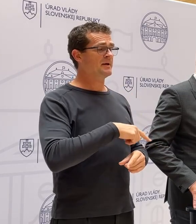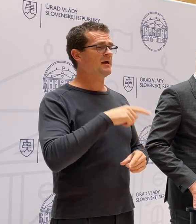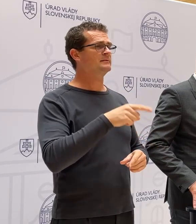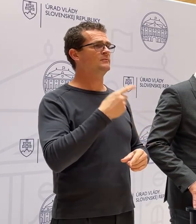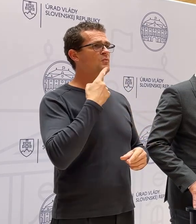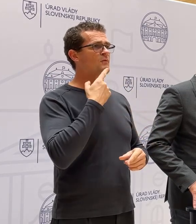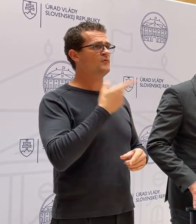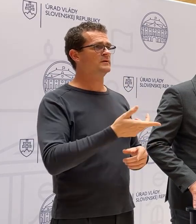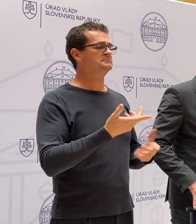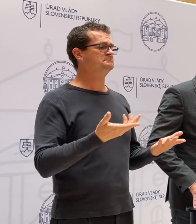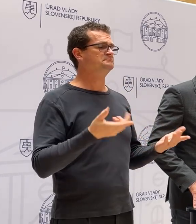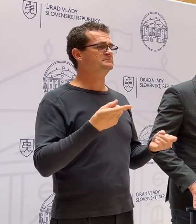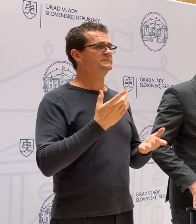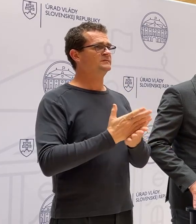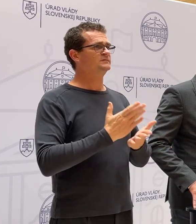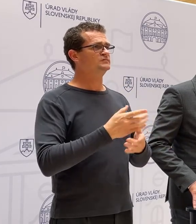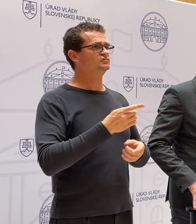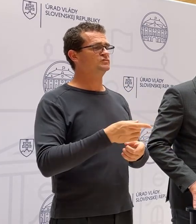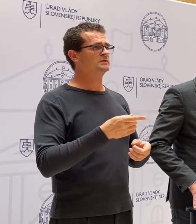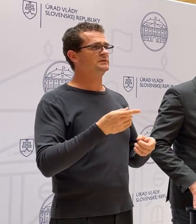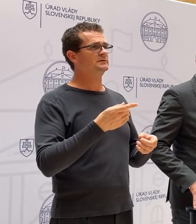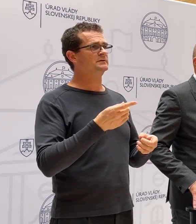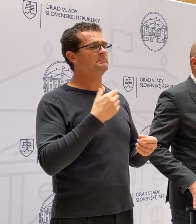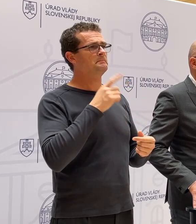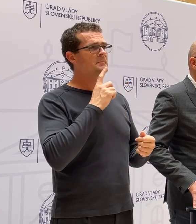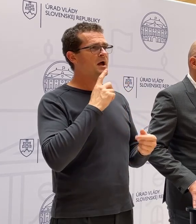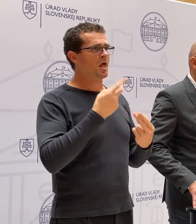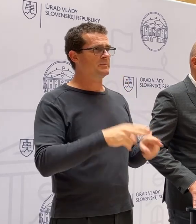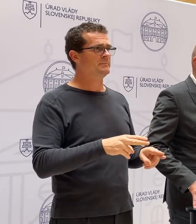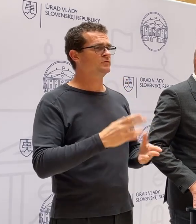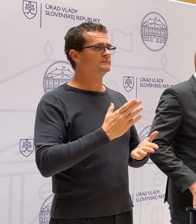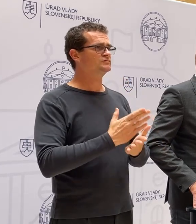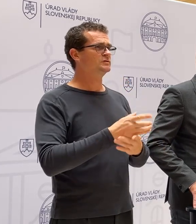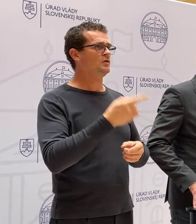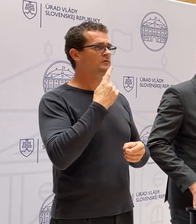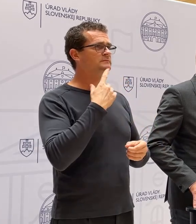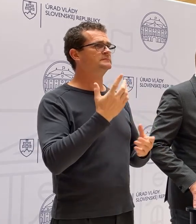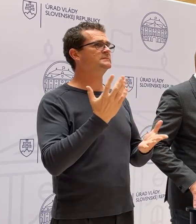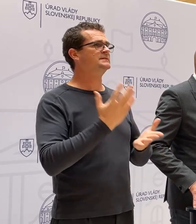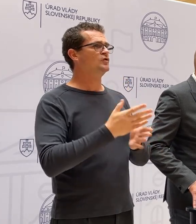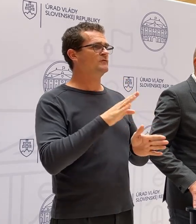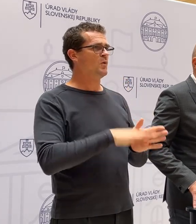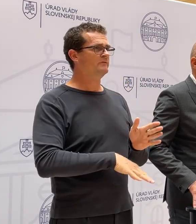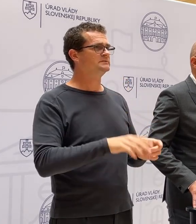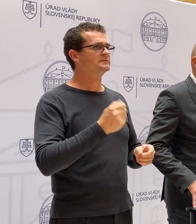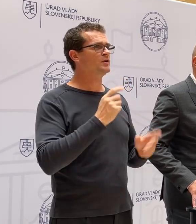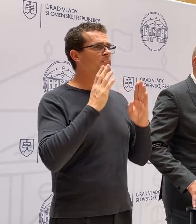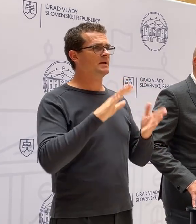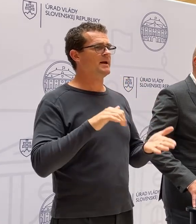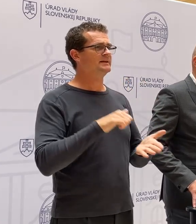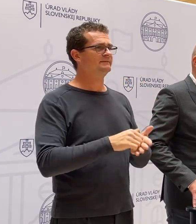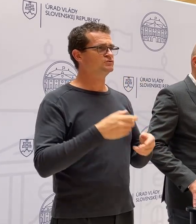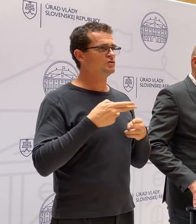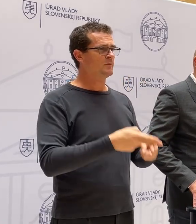tak sa jedná prakticky vždy, je tých prípadov je poprvé málo a prakticky vždy sa jedná o daňové úľavy a nie o priamu